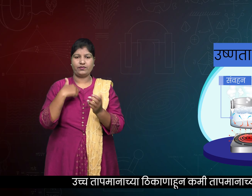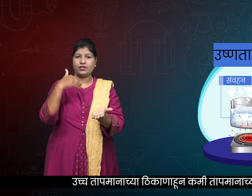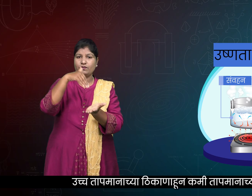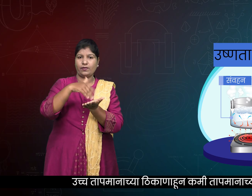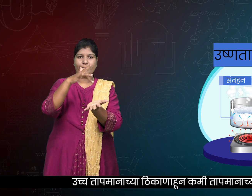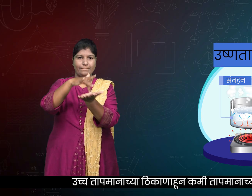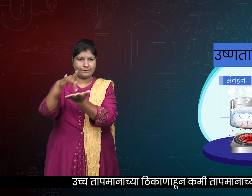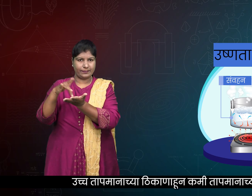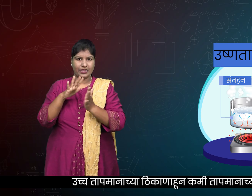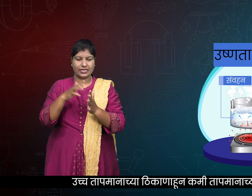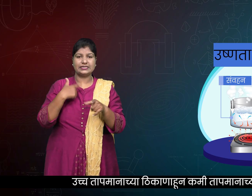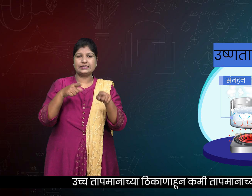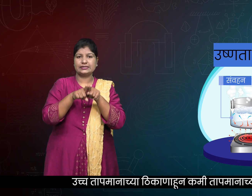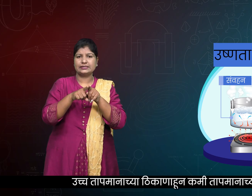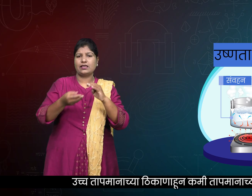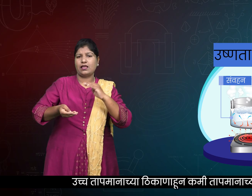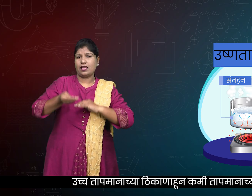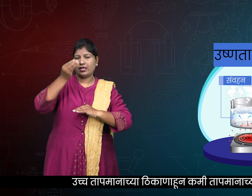उच्च तापमानाच्या ठिकाणाहून कमी तापमानाच्या ठिकाणी